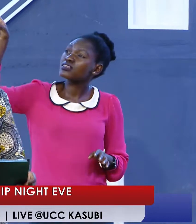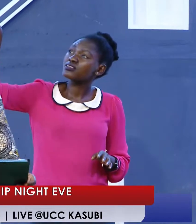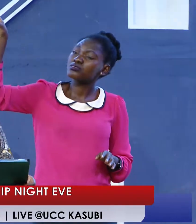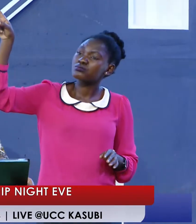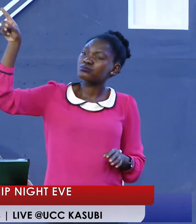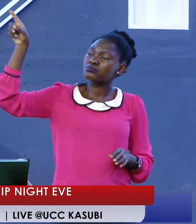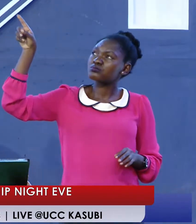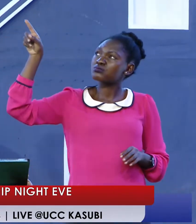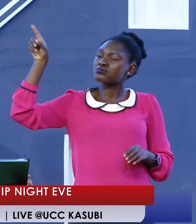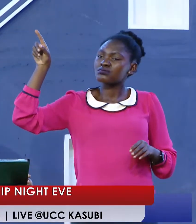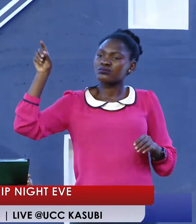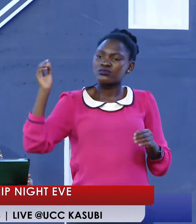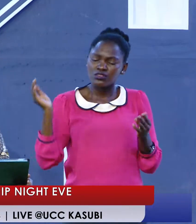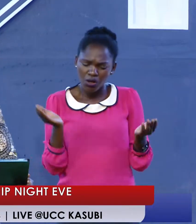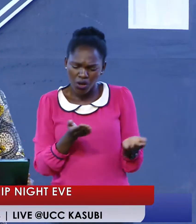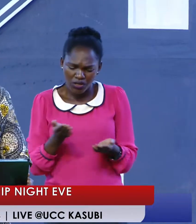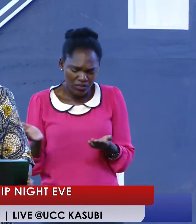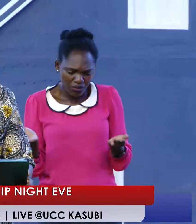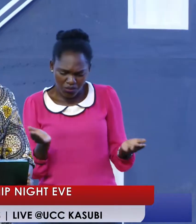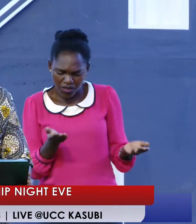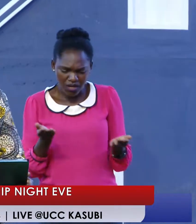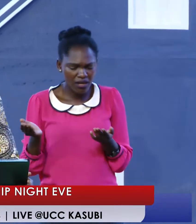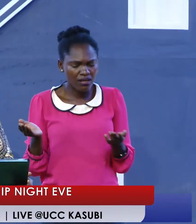koma koma tema kwange.